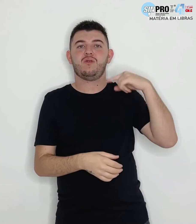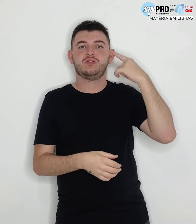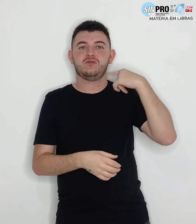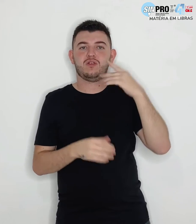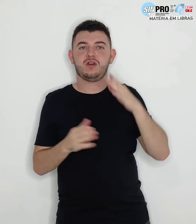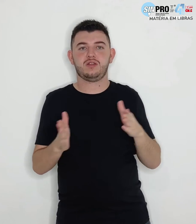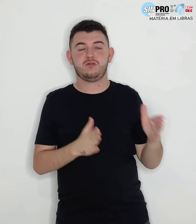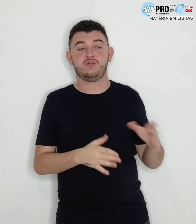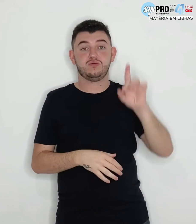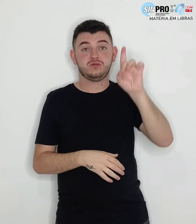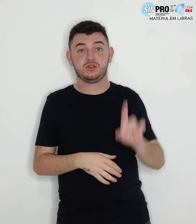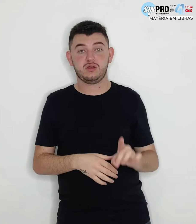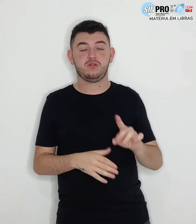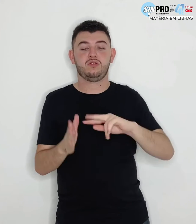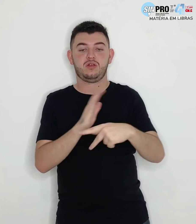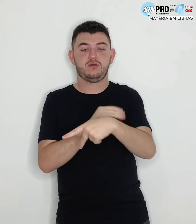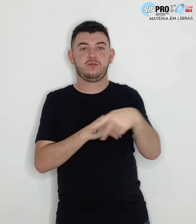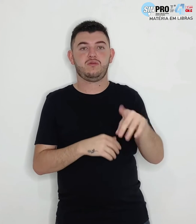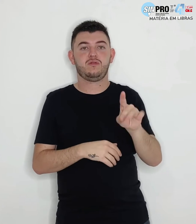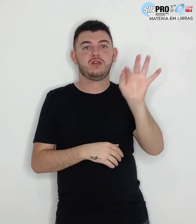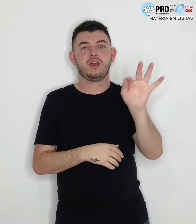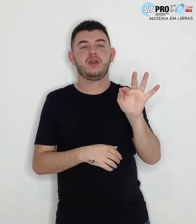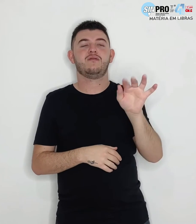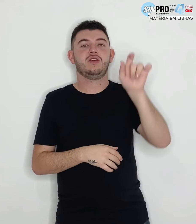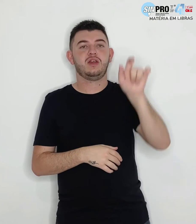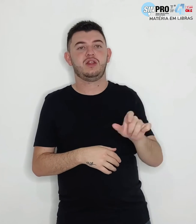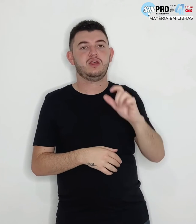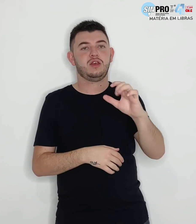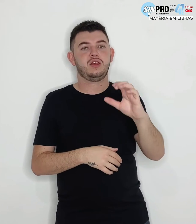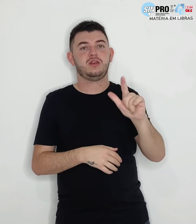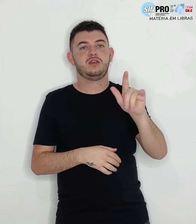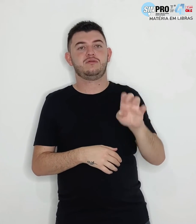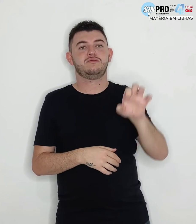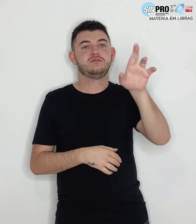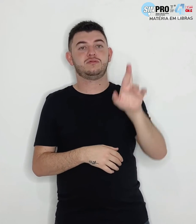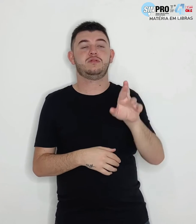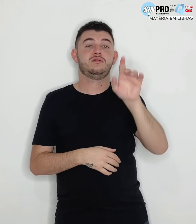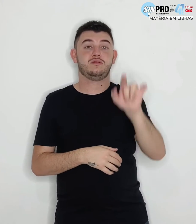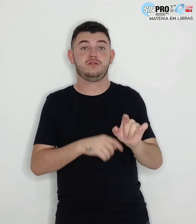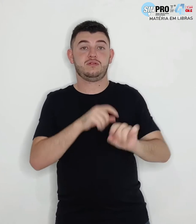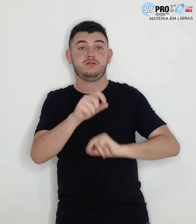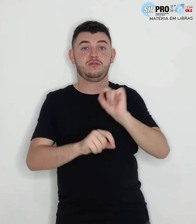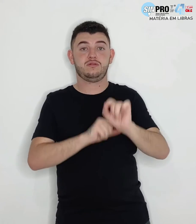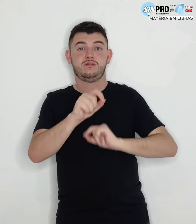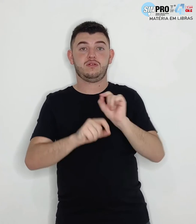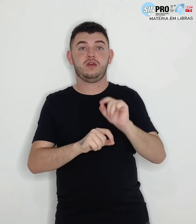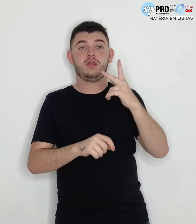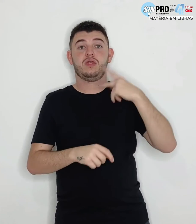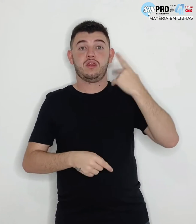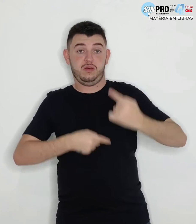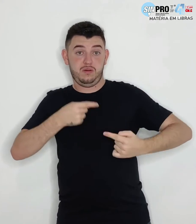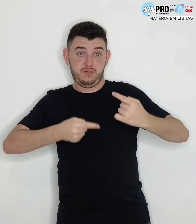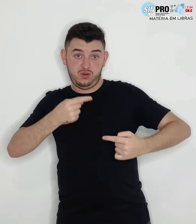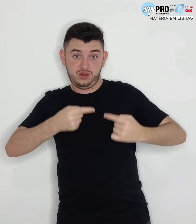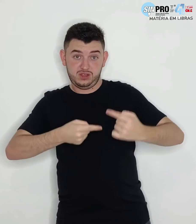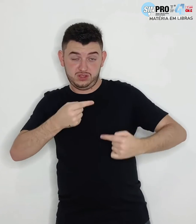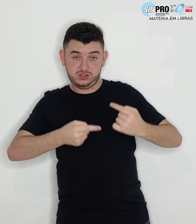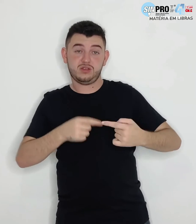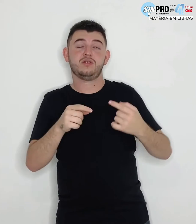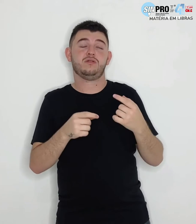Para o diretor do Simpro-DF, Kleber Soares, a reforma da Previdência é um dos pilares da política econômica devastadora do